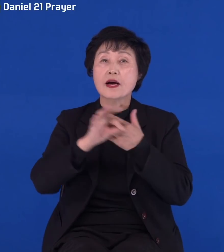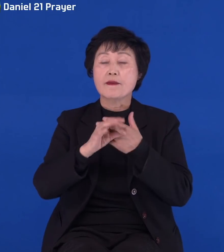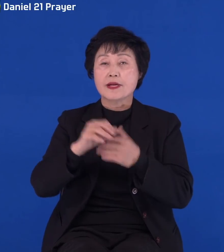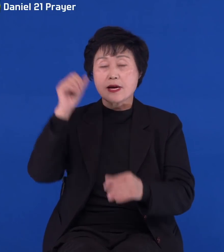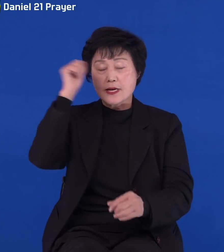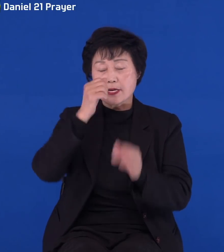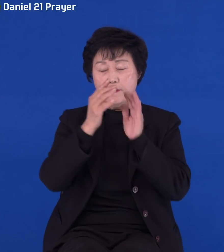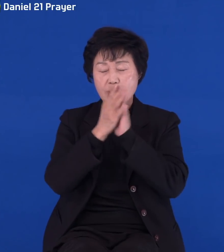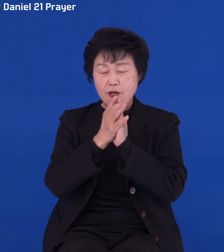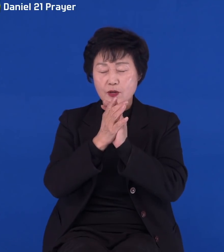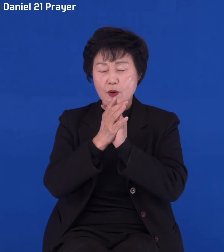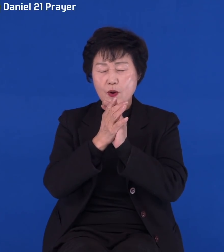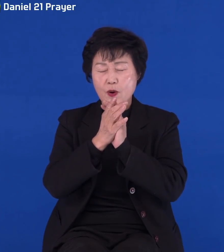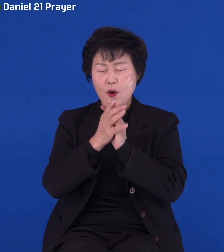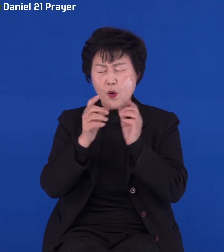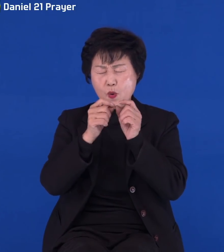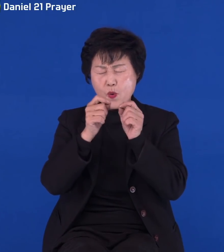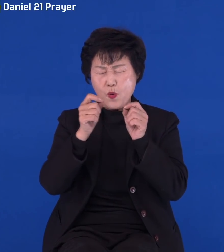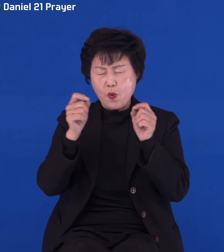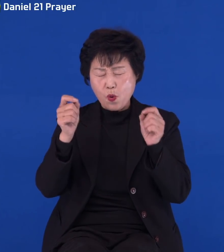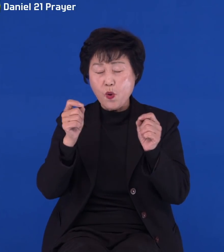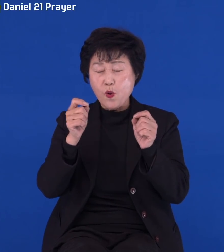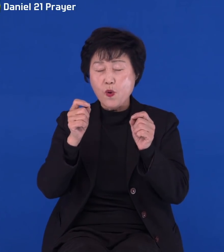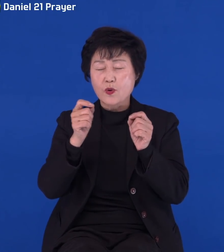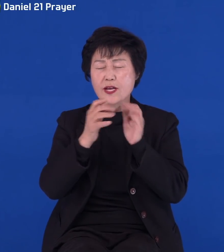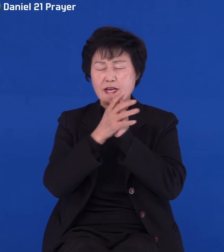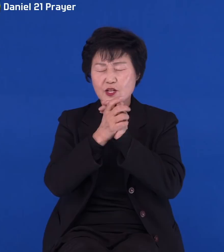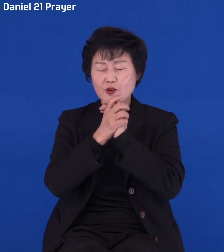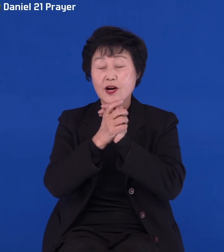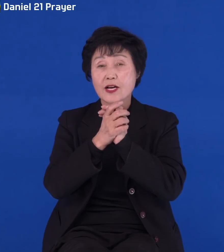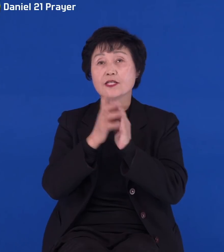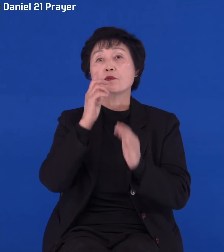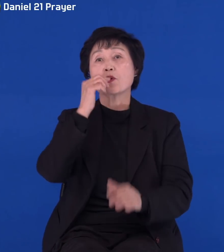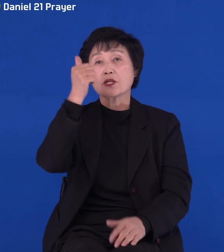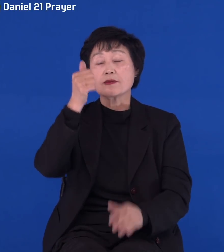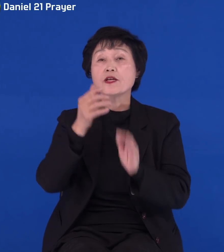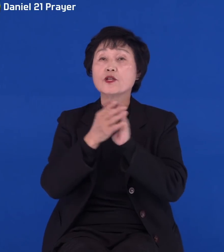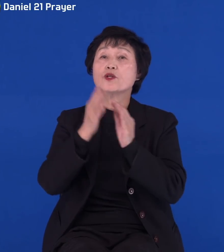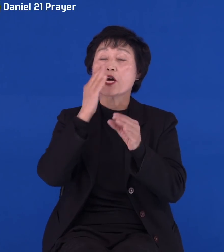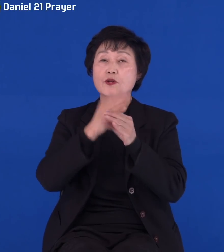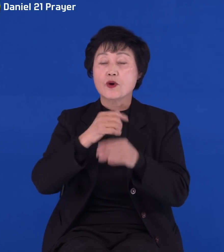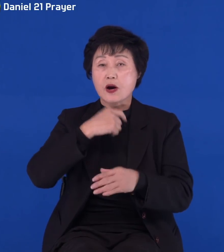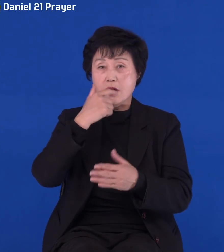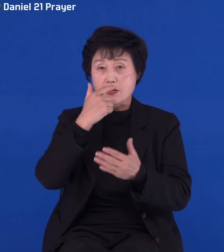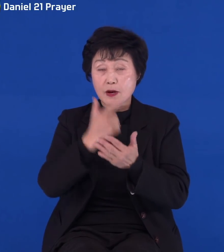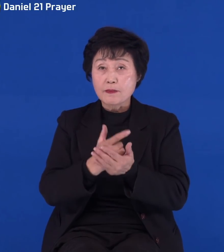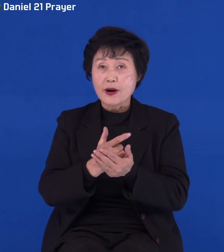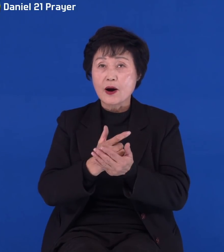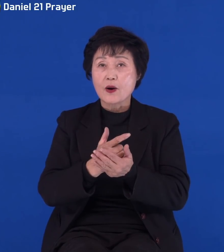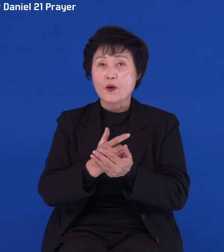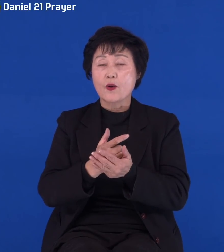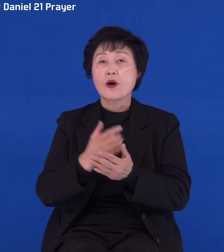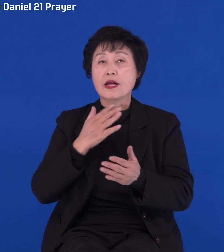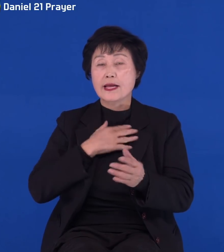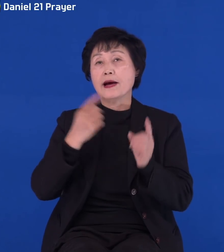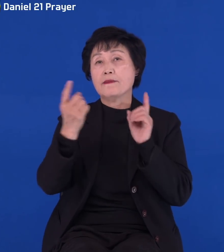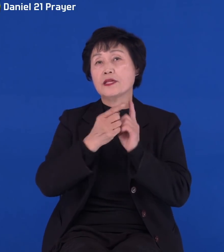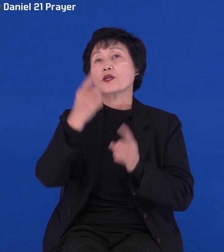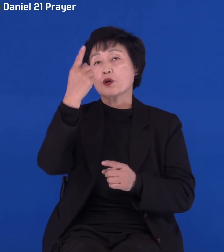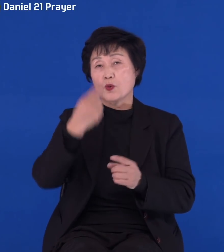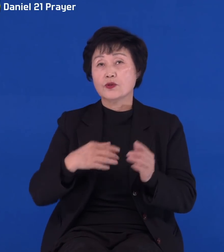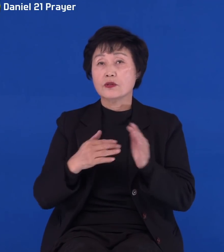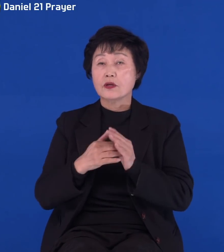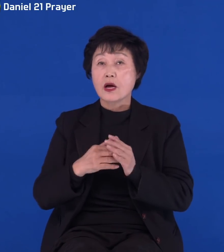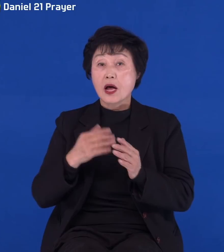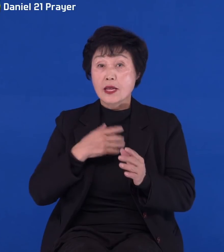오래 한 목사님이셨어요. 기도하다가 그런 감동을 받고 저에게 찾아왔죠. 홍길 목사님이라는 분인데 이분이 딱 저를 보는 순간